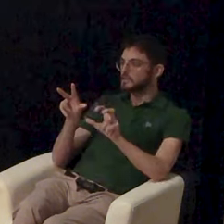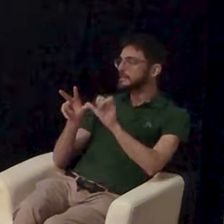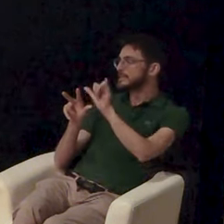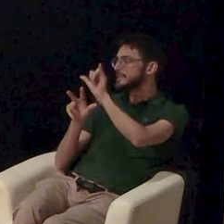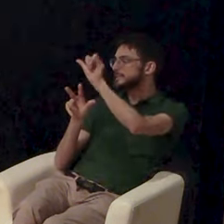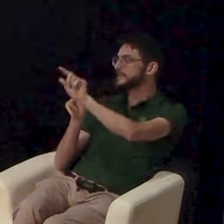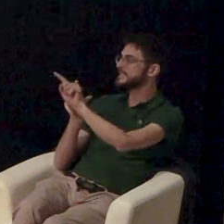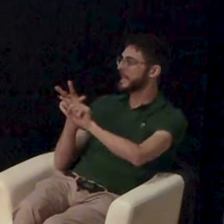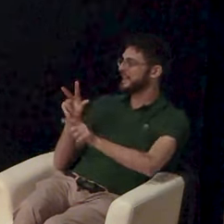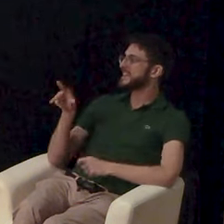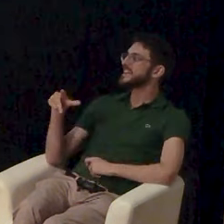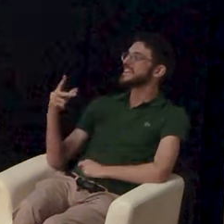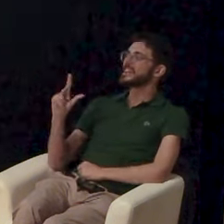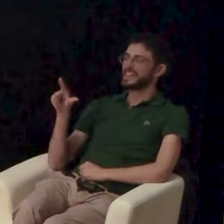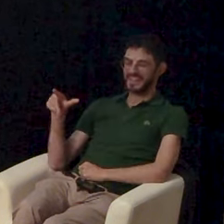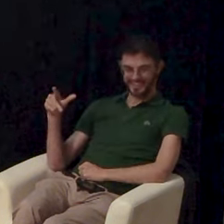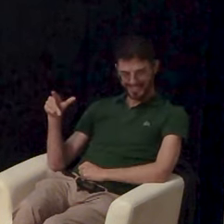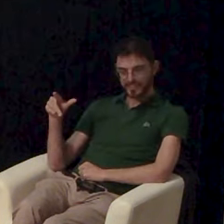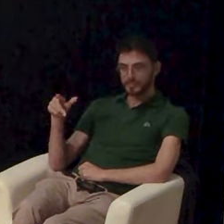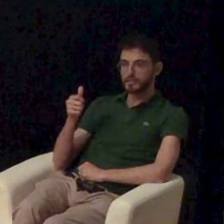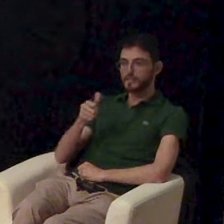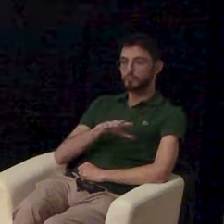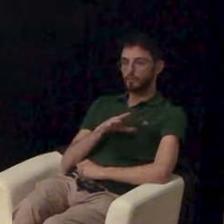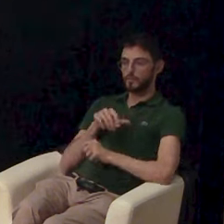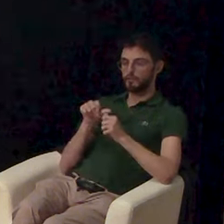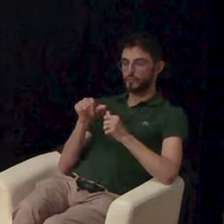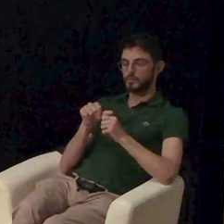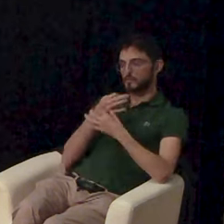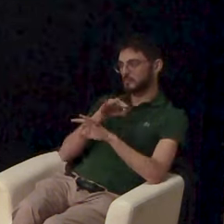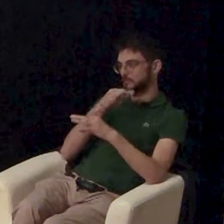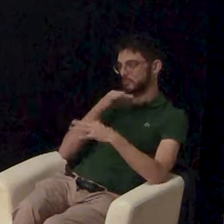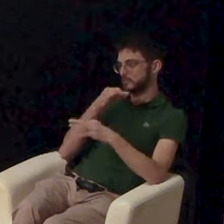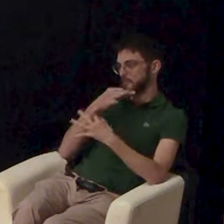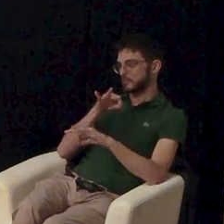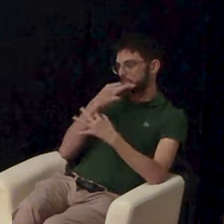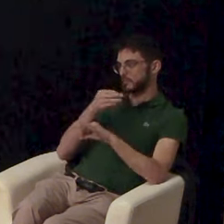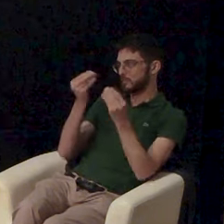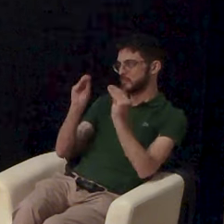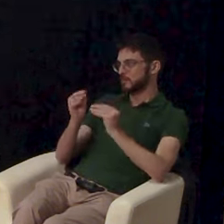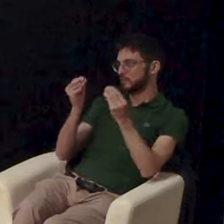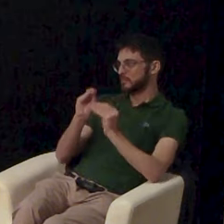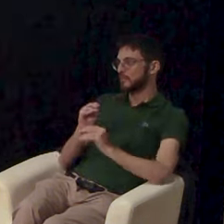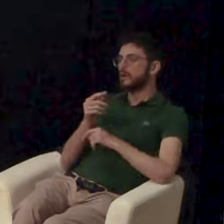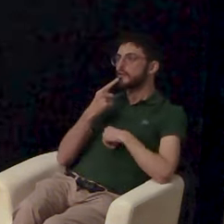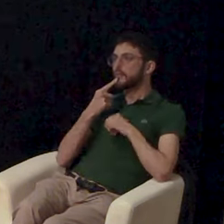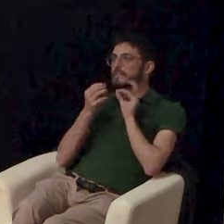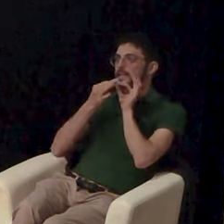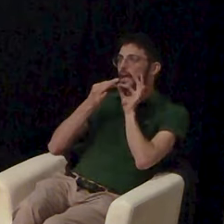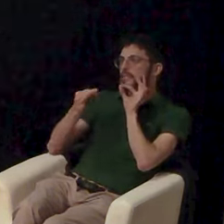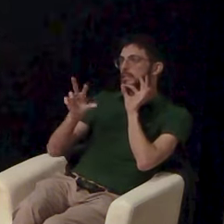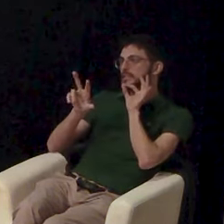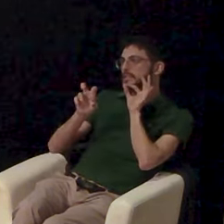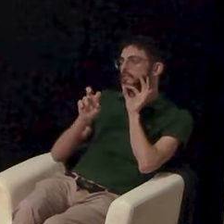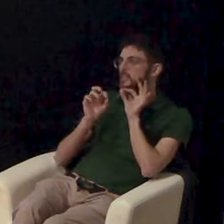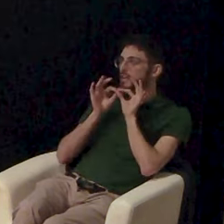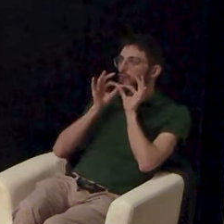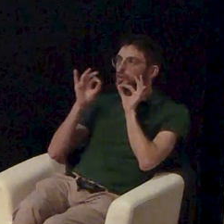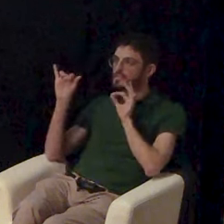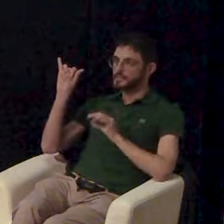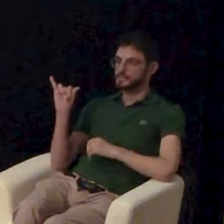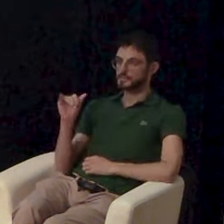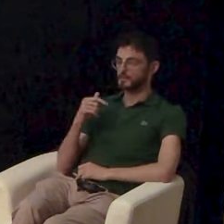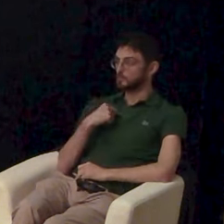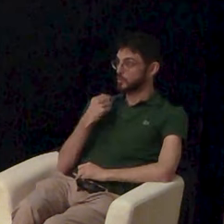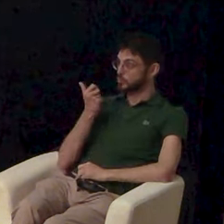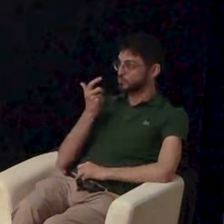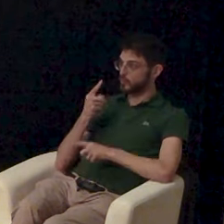La physique, quand on parle de physique, donc il y a la 3D, moi ça me permet d'avoir ce